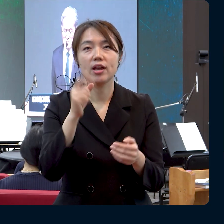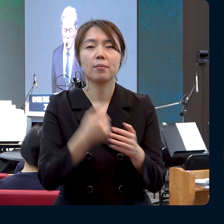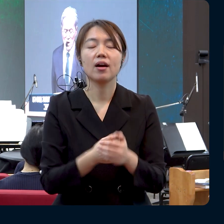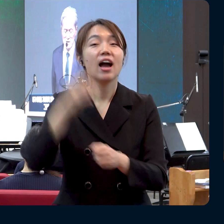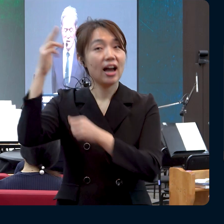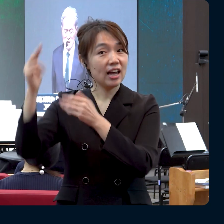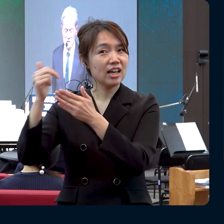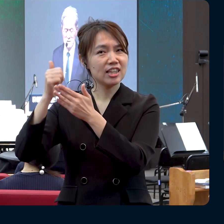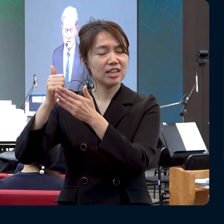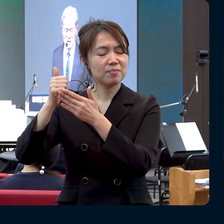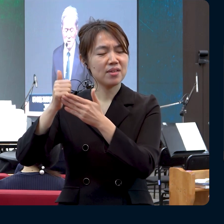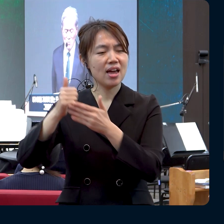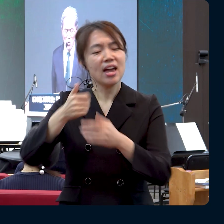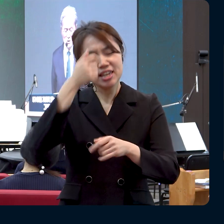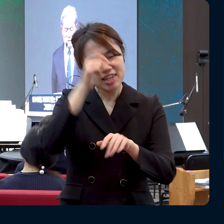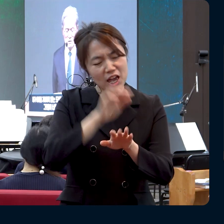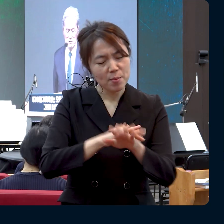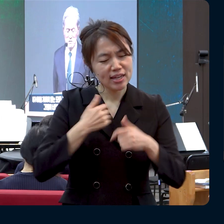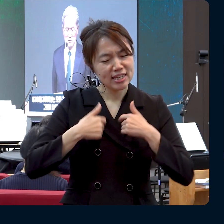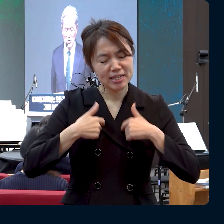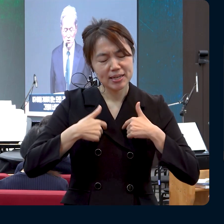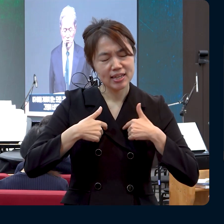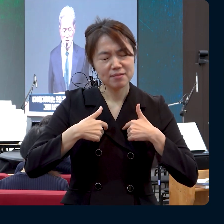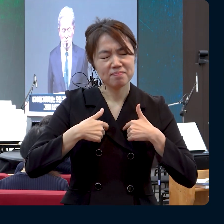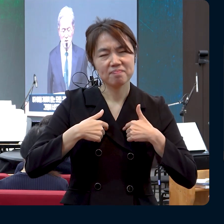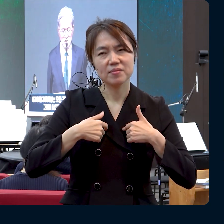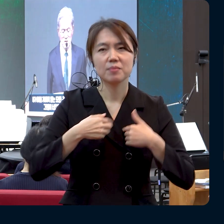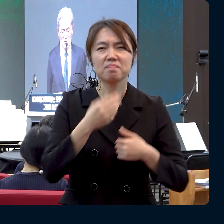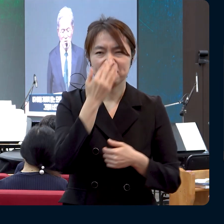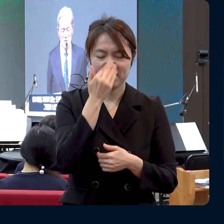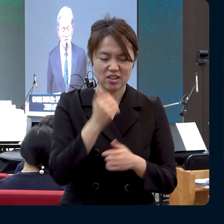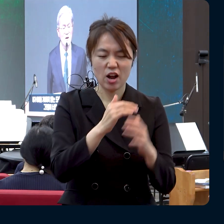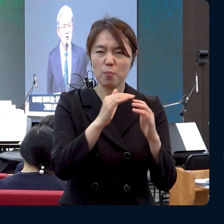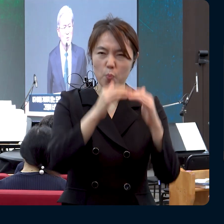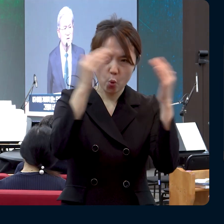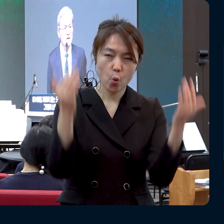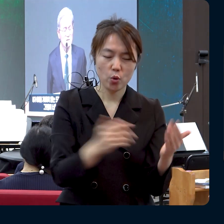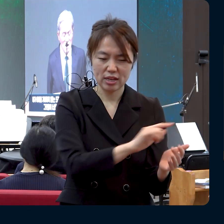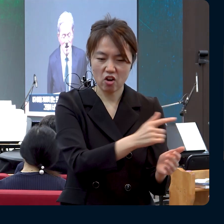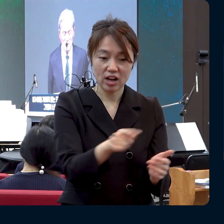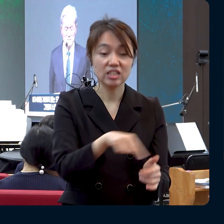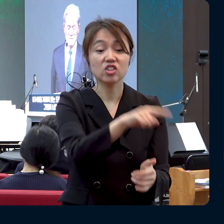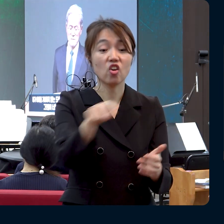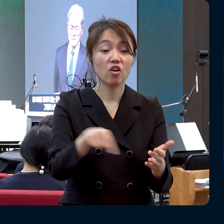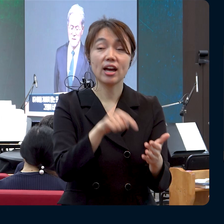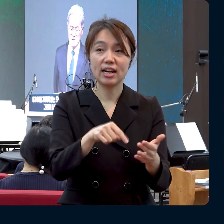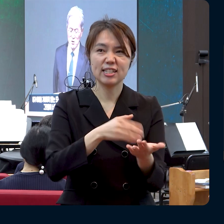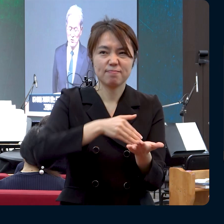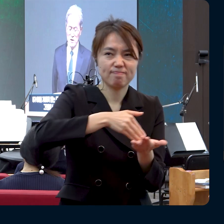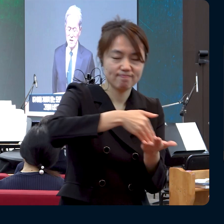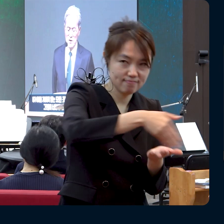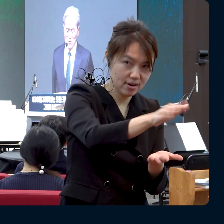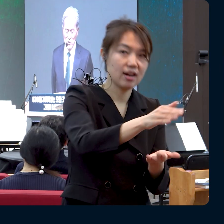예배를 기뻐하지 않는 모든 것들을 너희 중에서 쓸어내어 버리겠다.